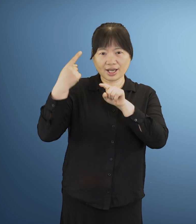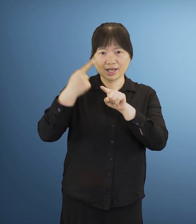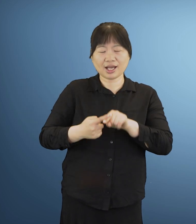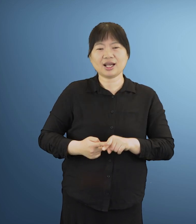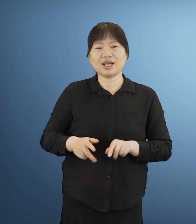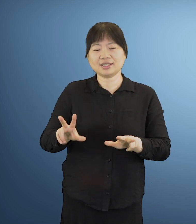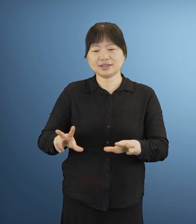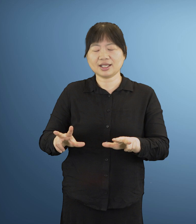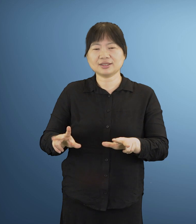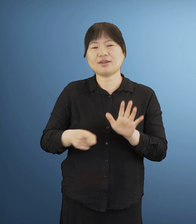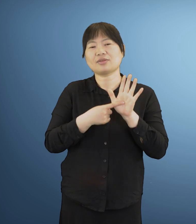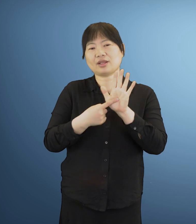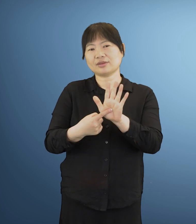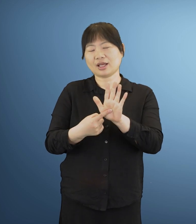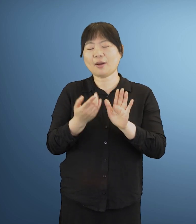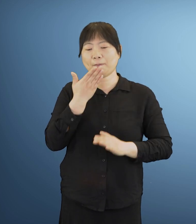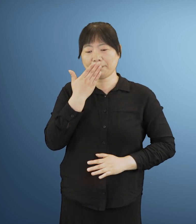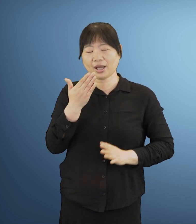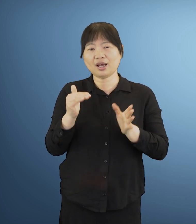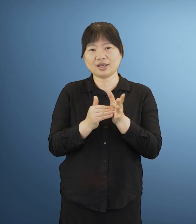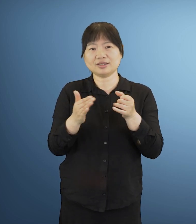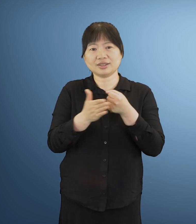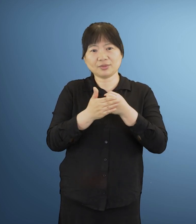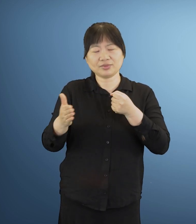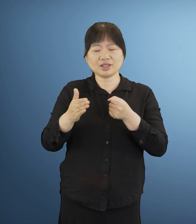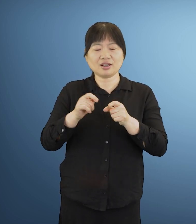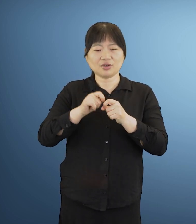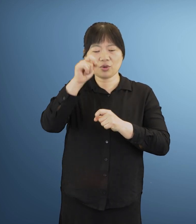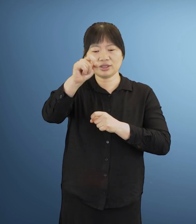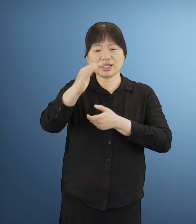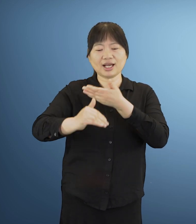감추어졌다가 이제는 나타내신 바 되었으니